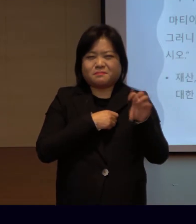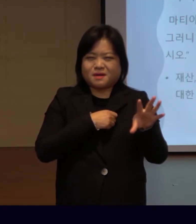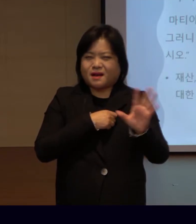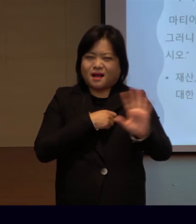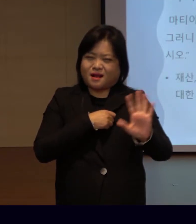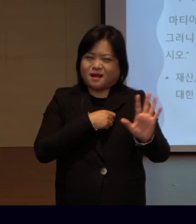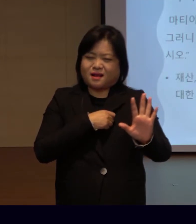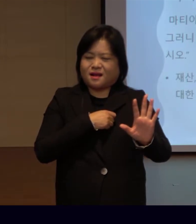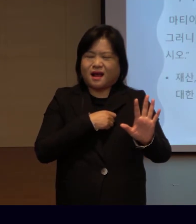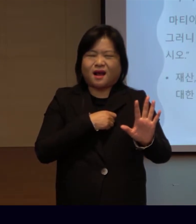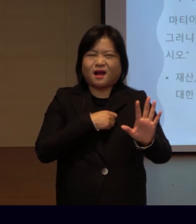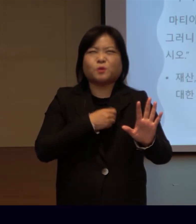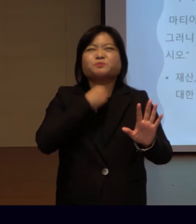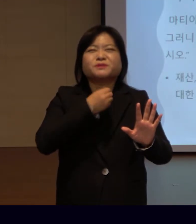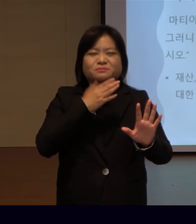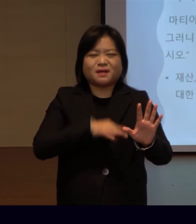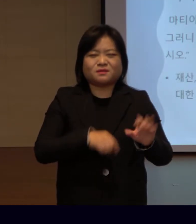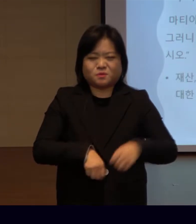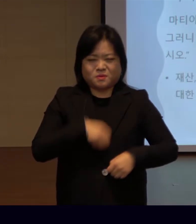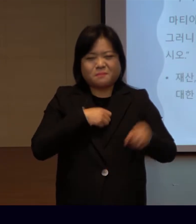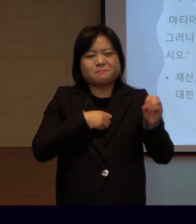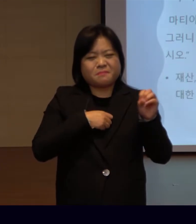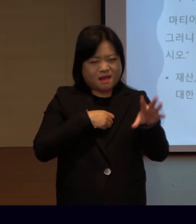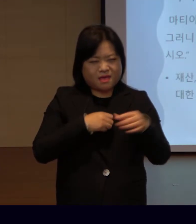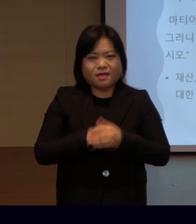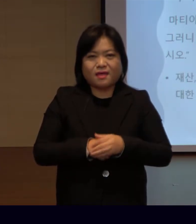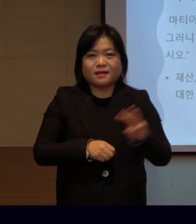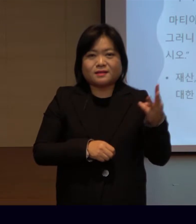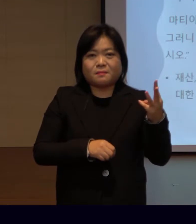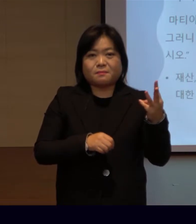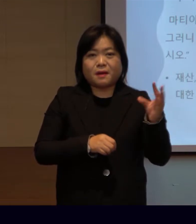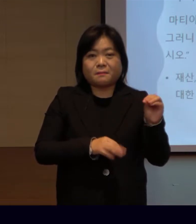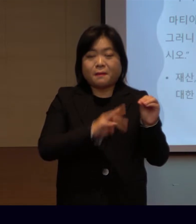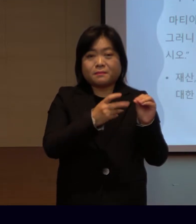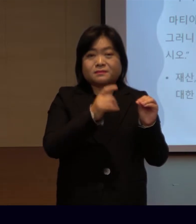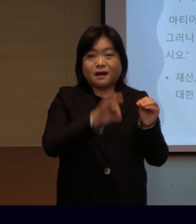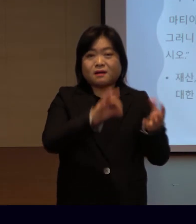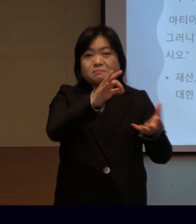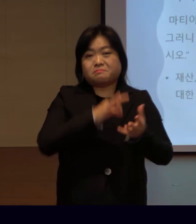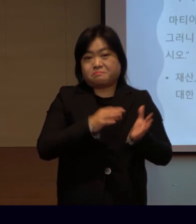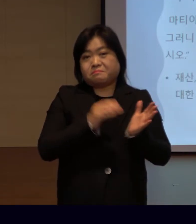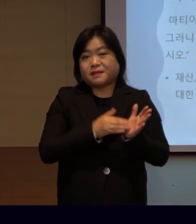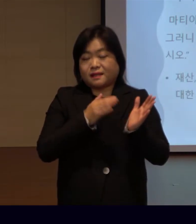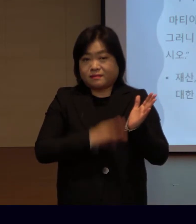얘기하지 않을 수 없었습니다. 300만 프랑이라는 어마어마한 재산을 받았는데